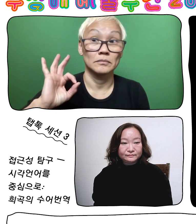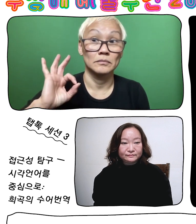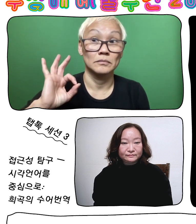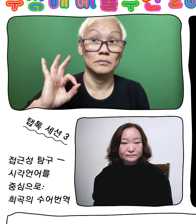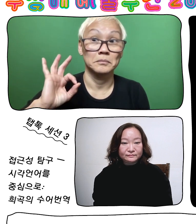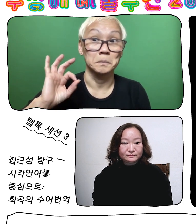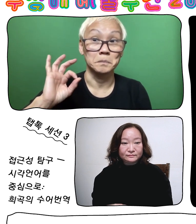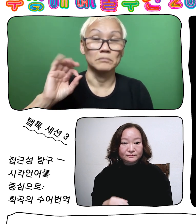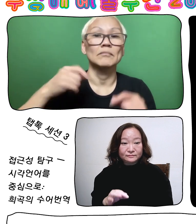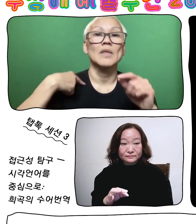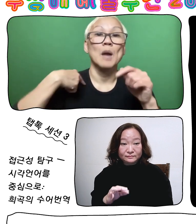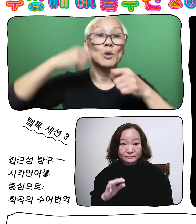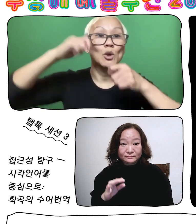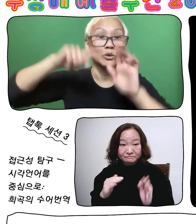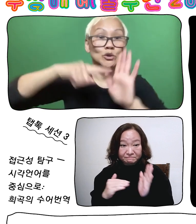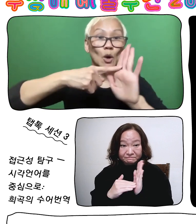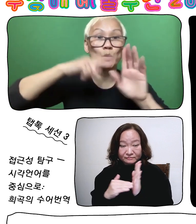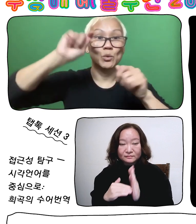다 읽으셨나요?